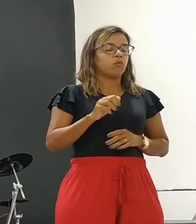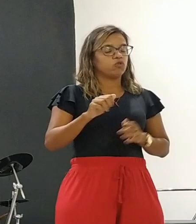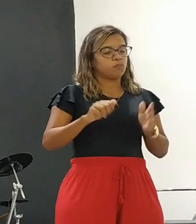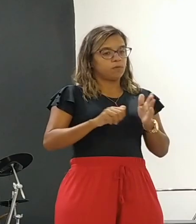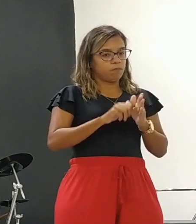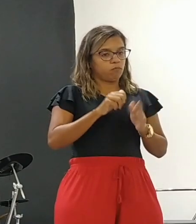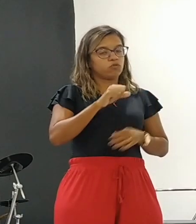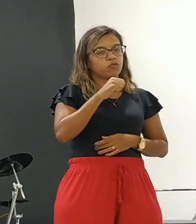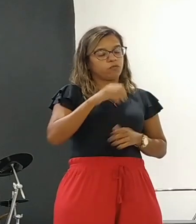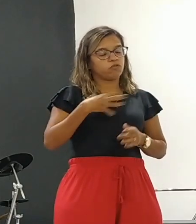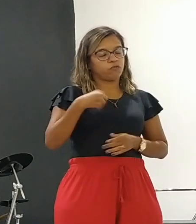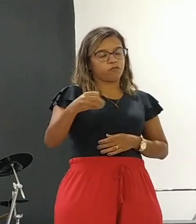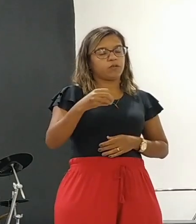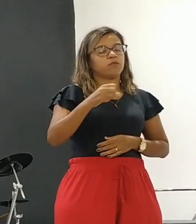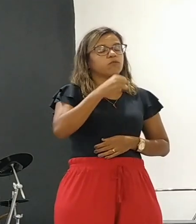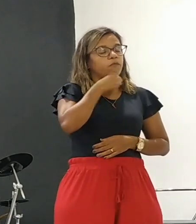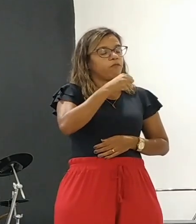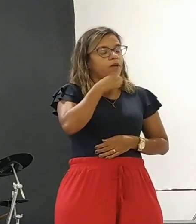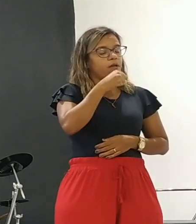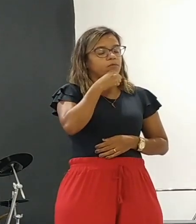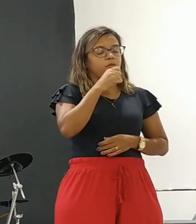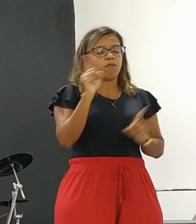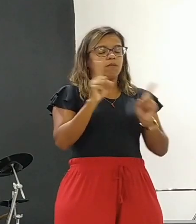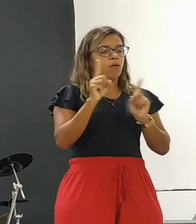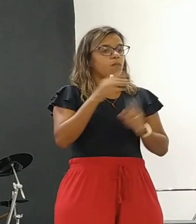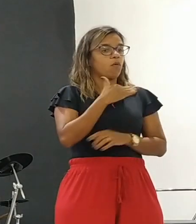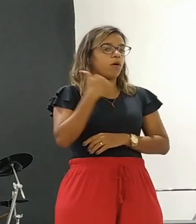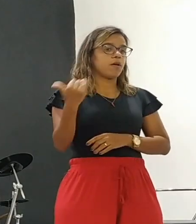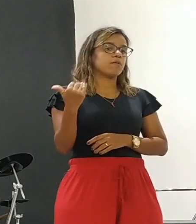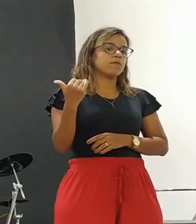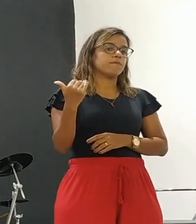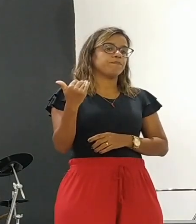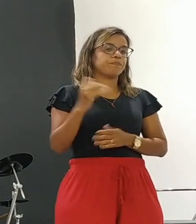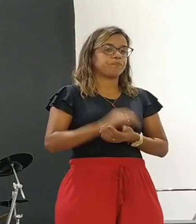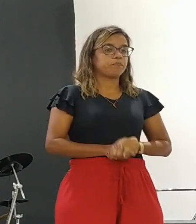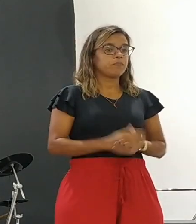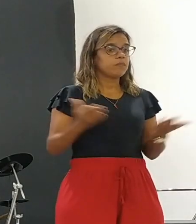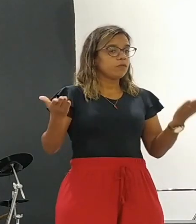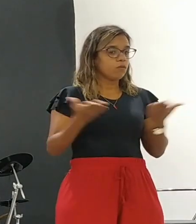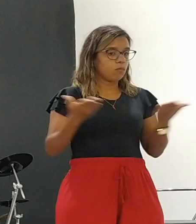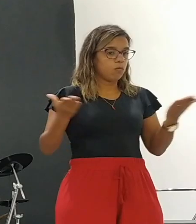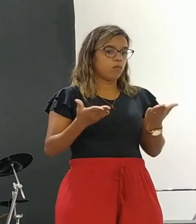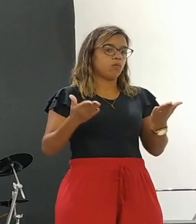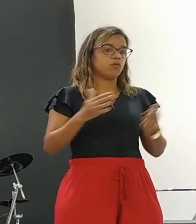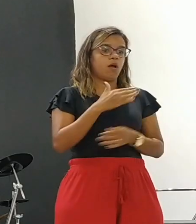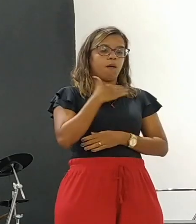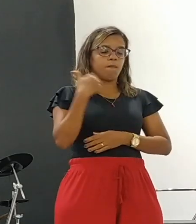sangue está passado sobre as nossas vidas, e a morte do pecado